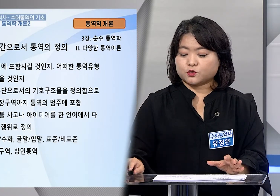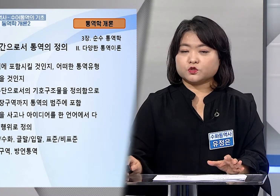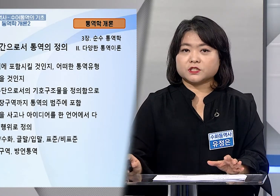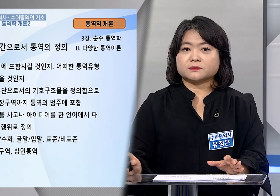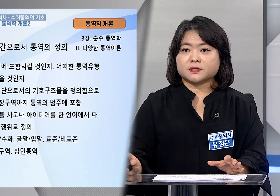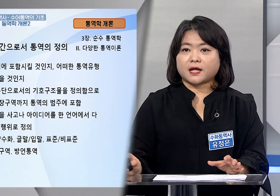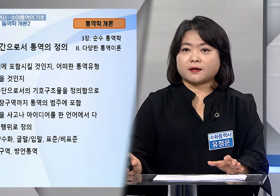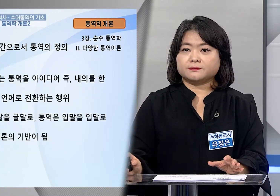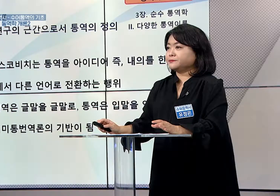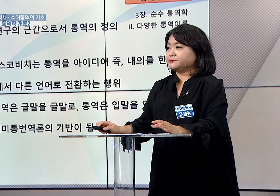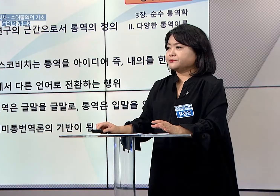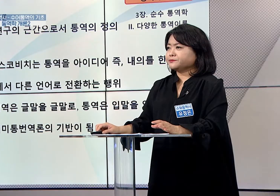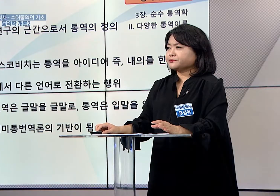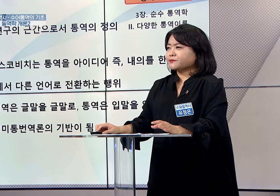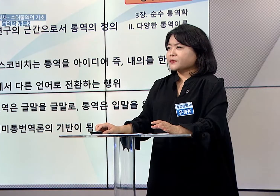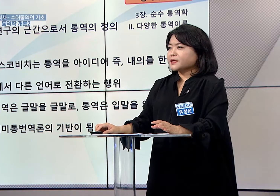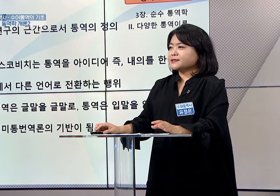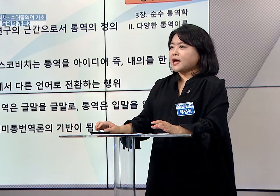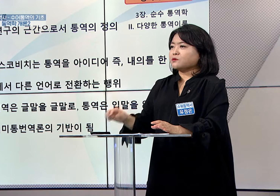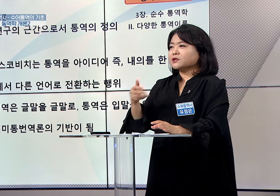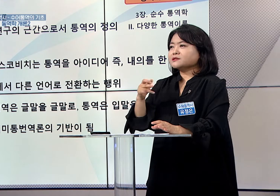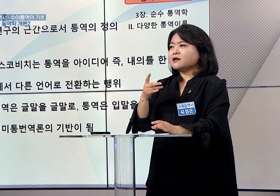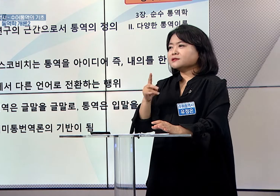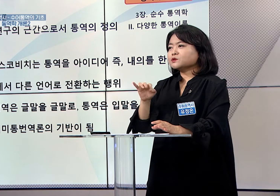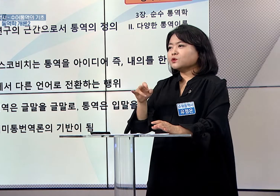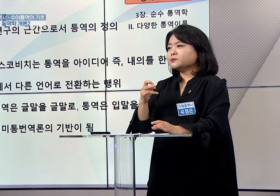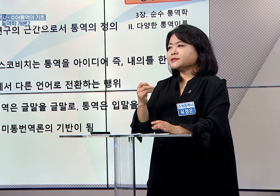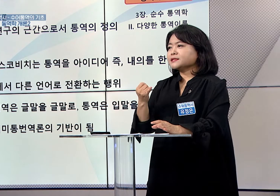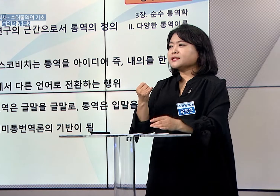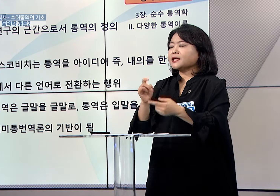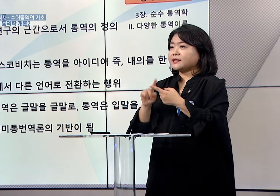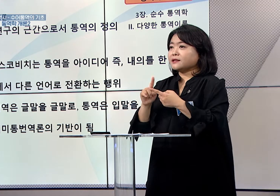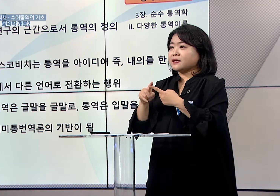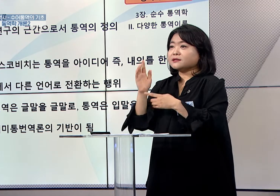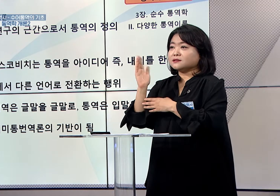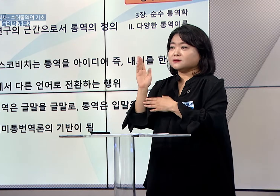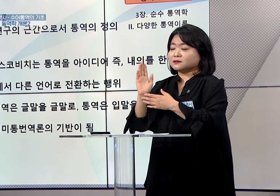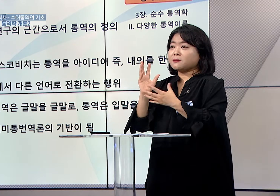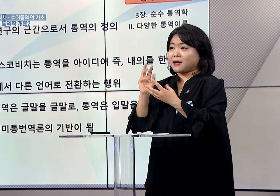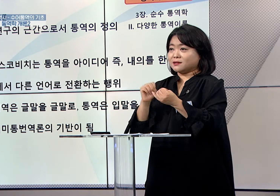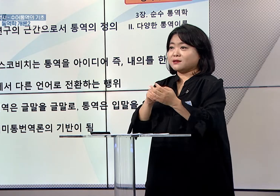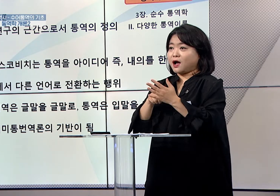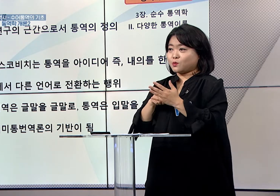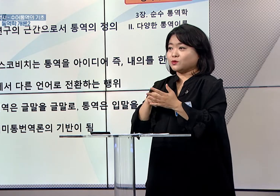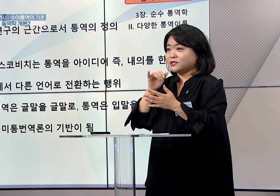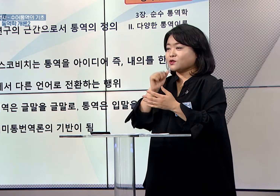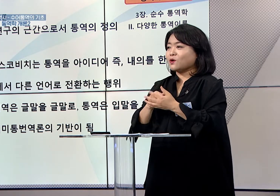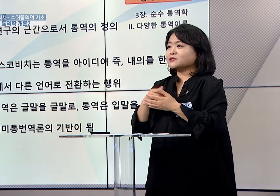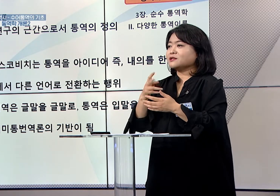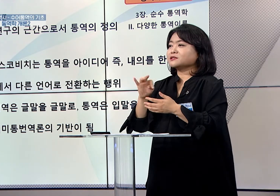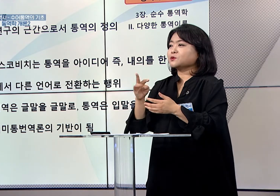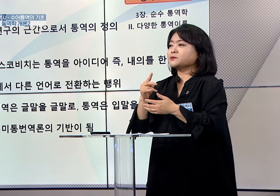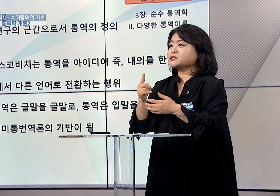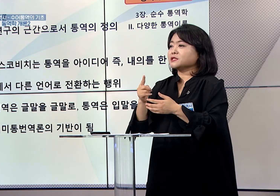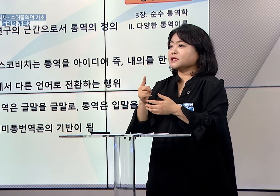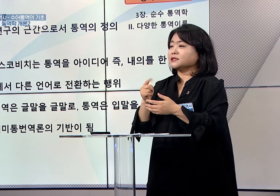수 있습니다. 우리가 셀레스코비치에 대한 이야기를 참 많이 하고 있죠. 셀레스코비치는